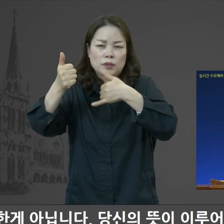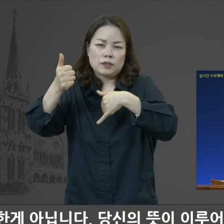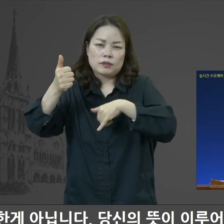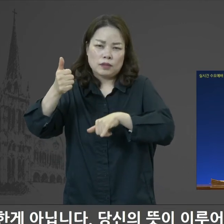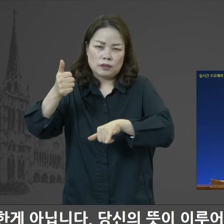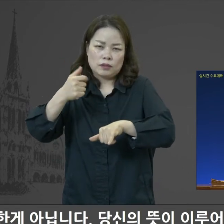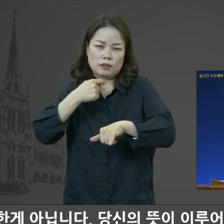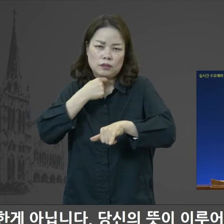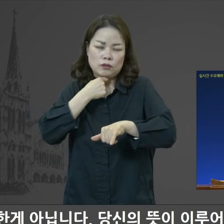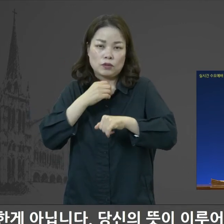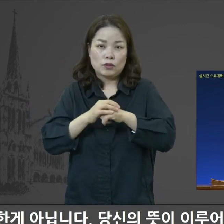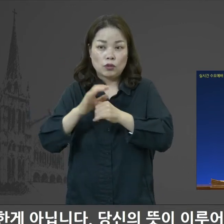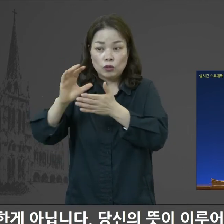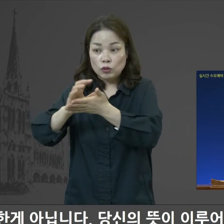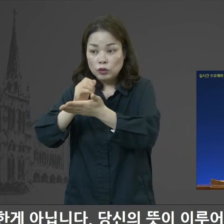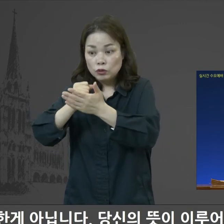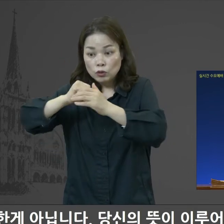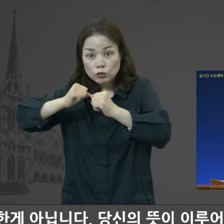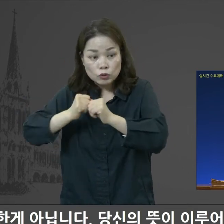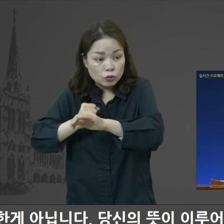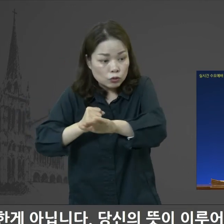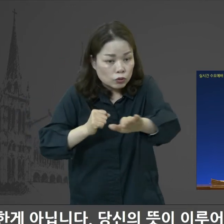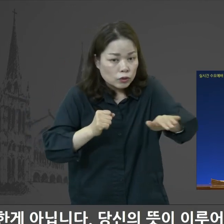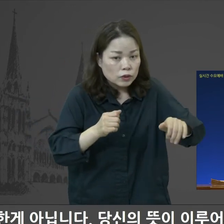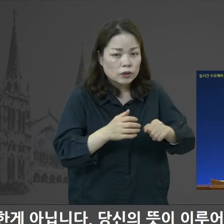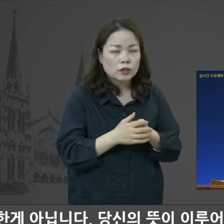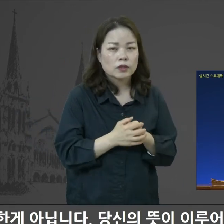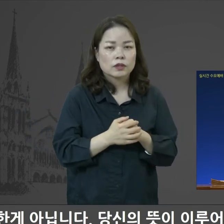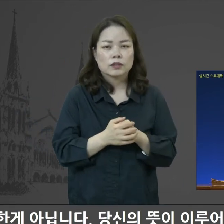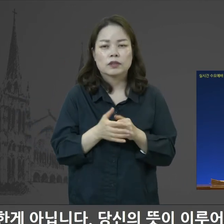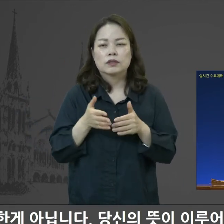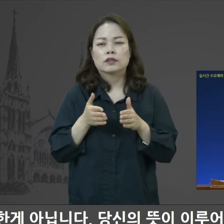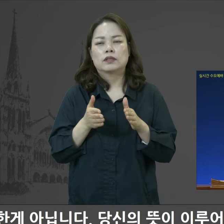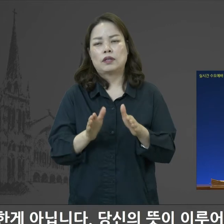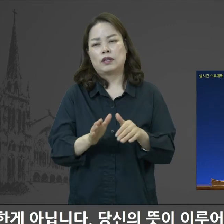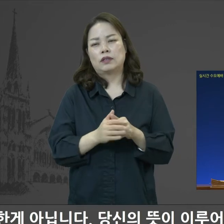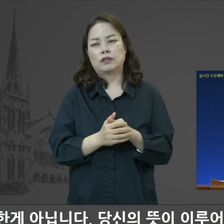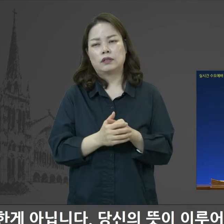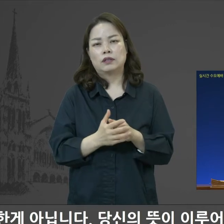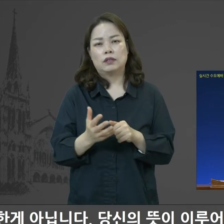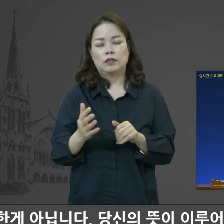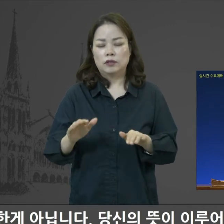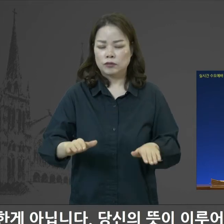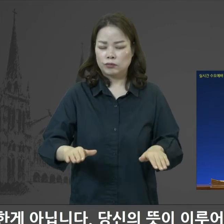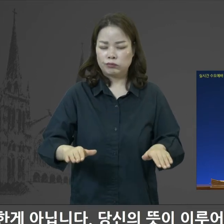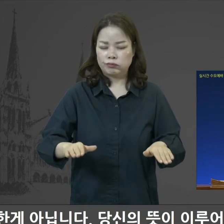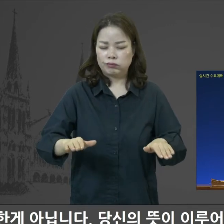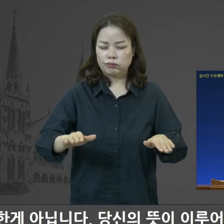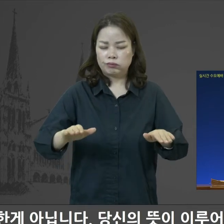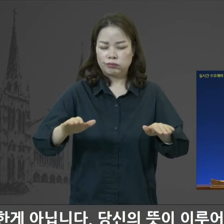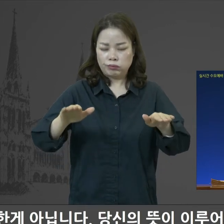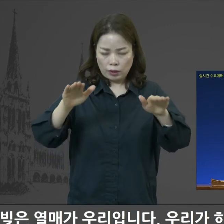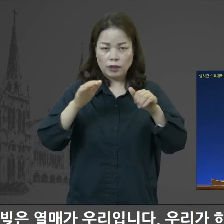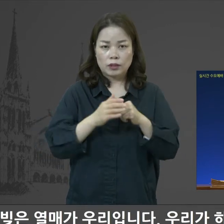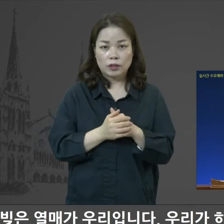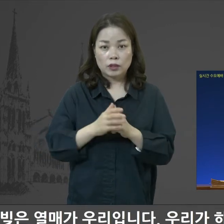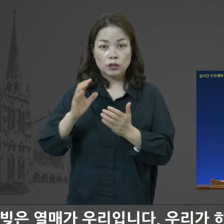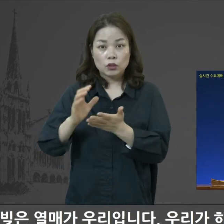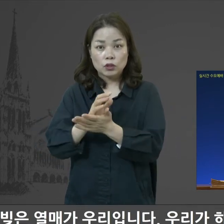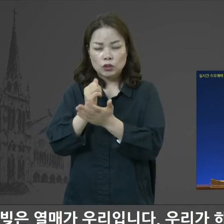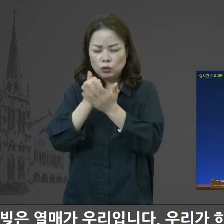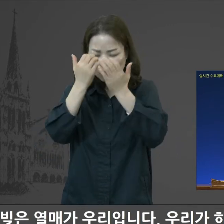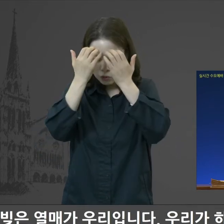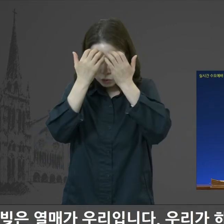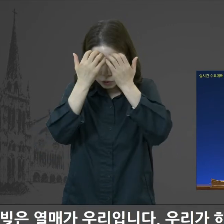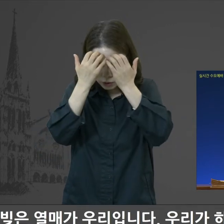되었습니다. 그리스도의 순종으로 태어난 우리들입니다. 태어났으니 이제 성장하고 자라야겠죠. 그리스도의 고난을 묵상하는